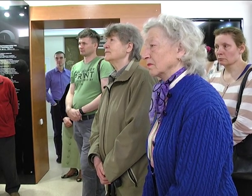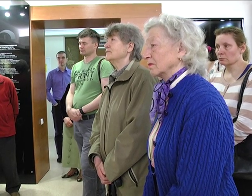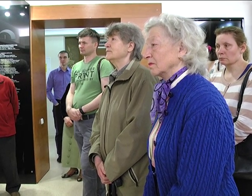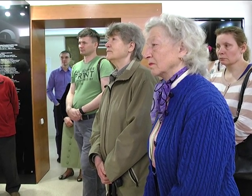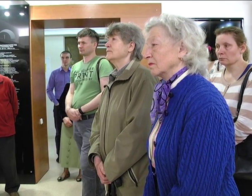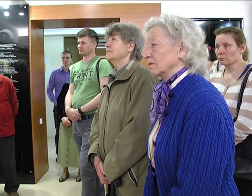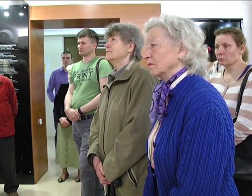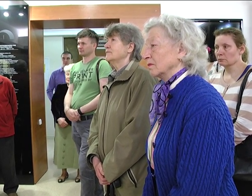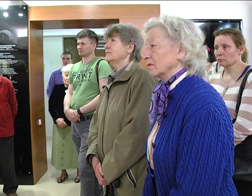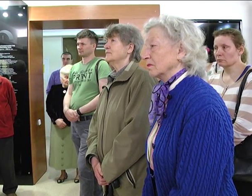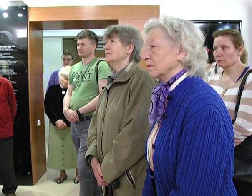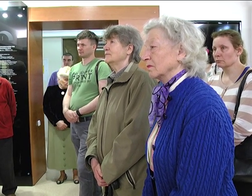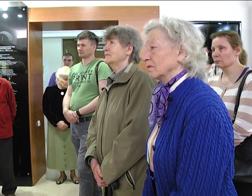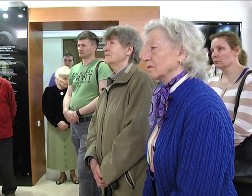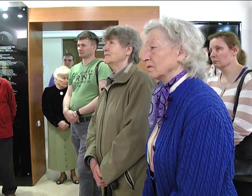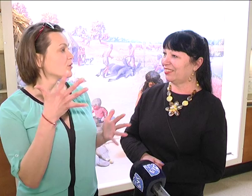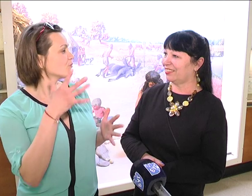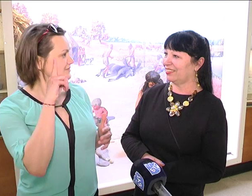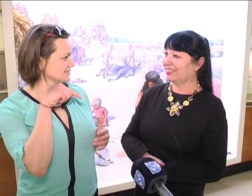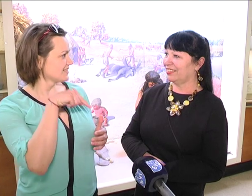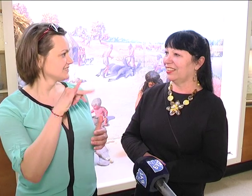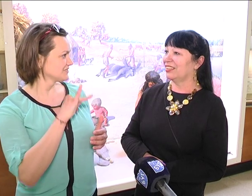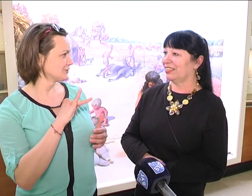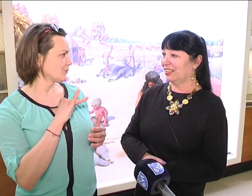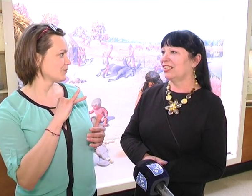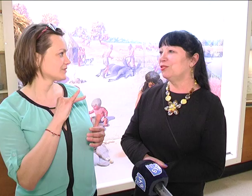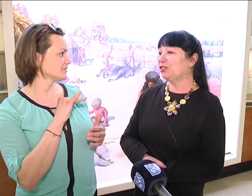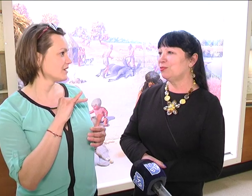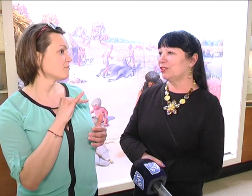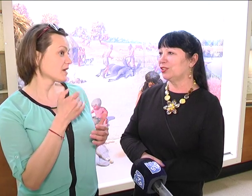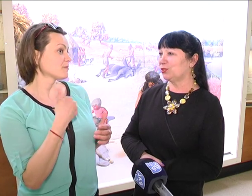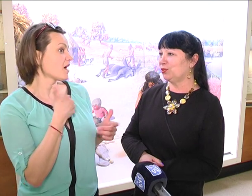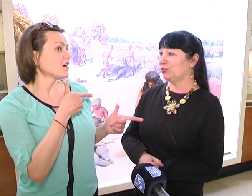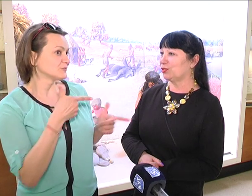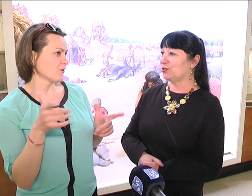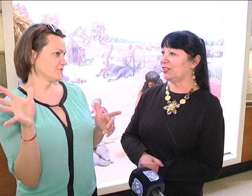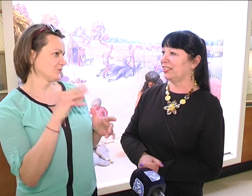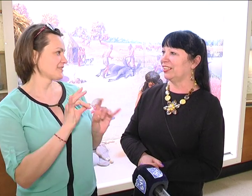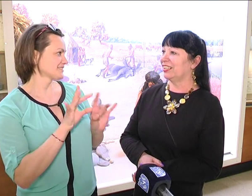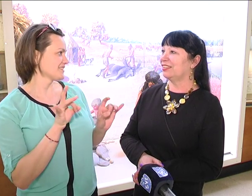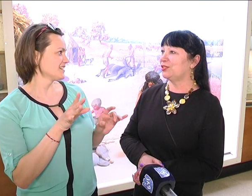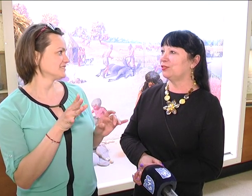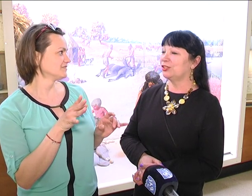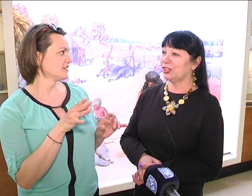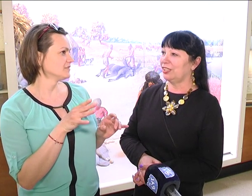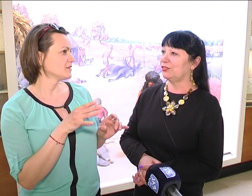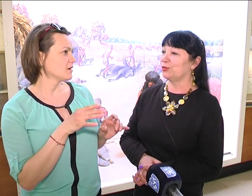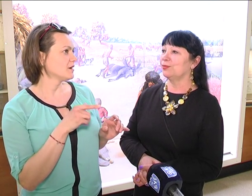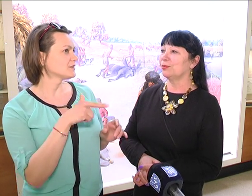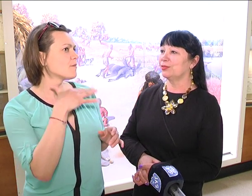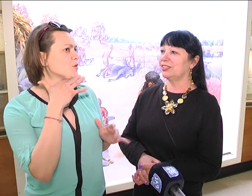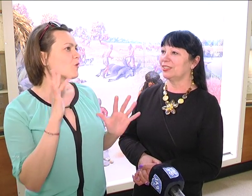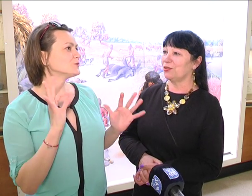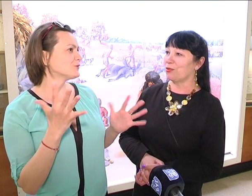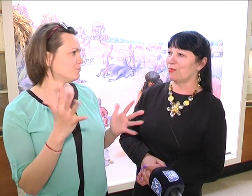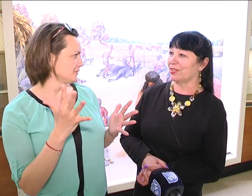эти две составляющие в одно целое довольно непросто. Я очень любила историю в школе. Я все читала, все